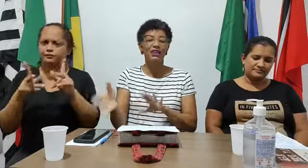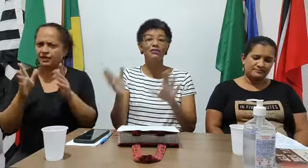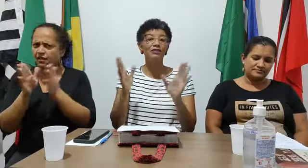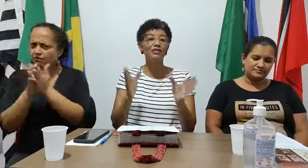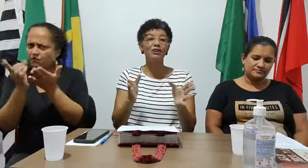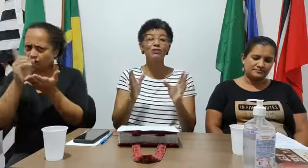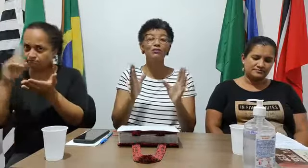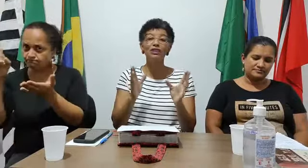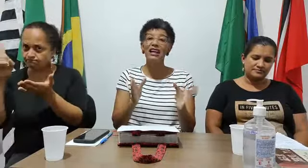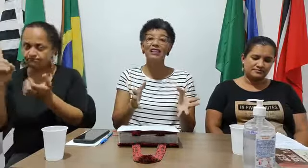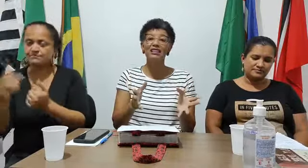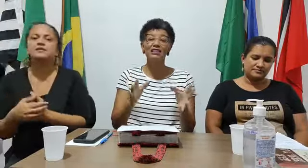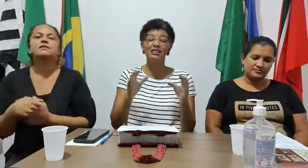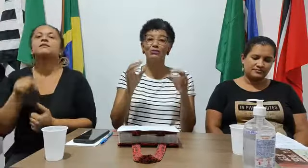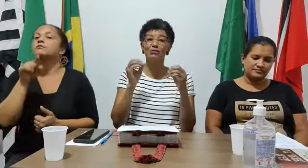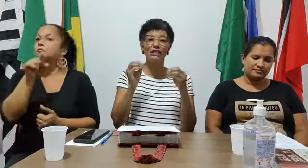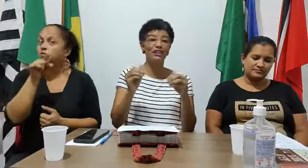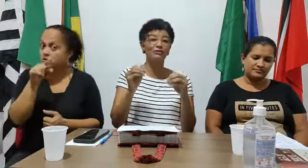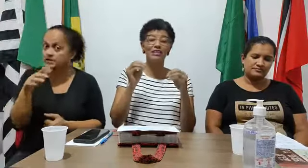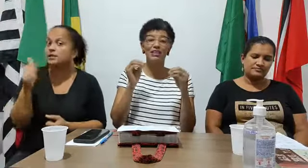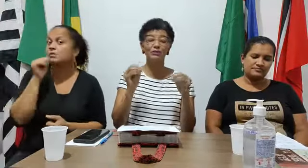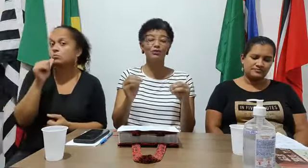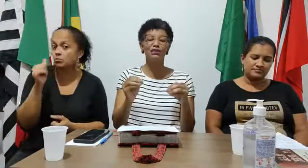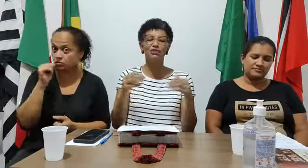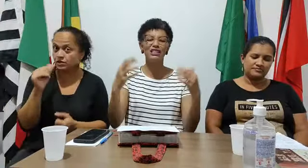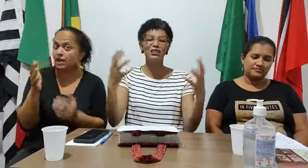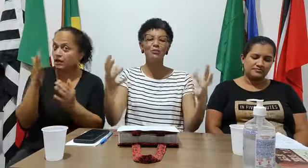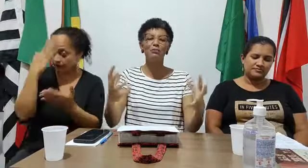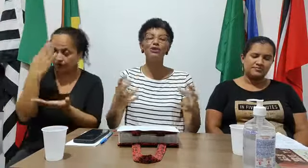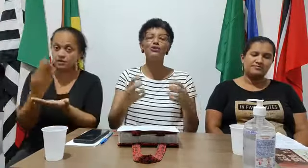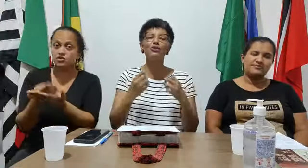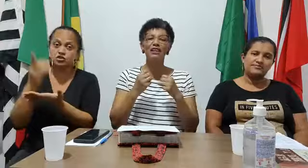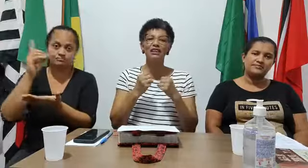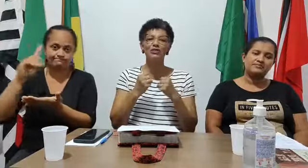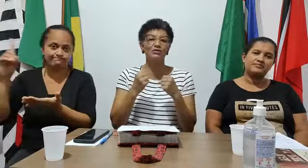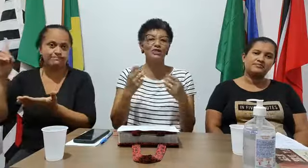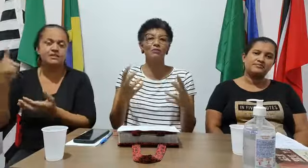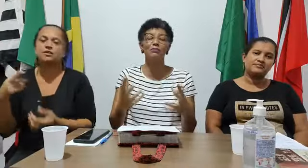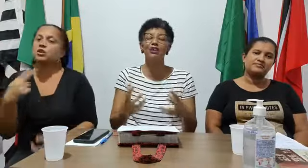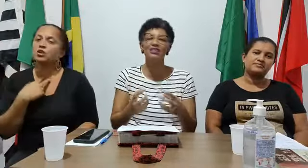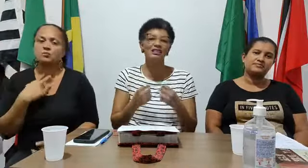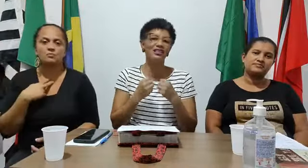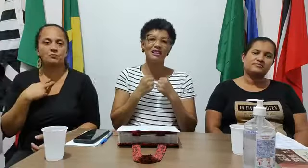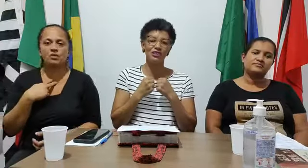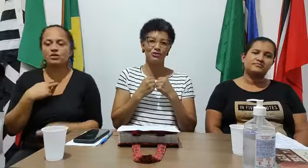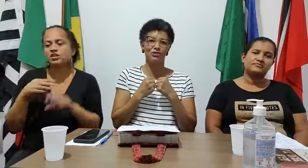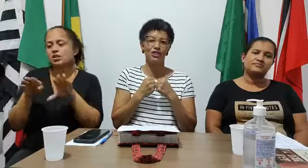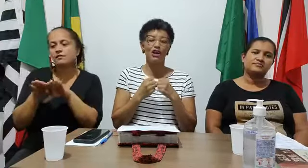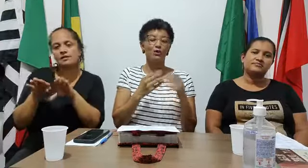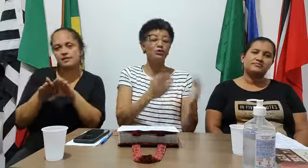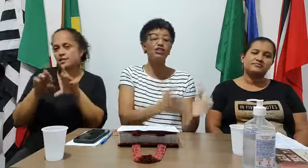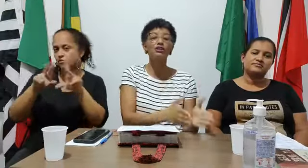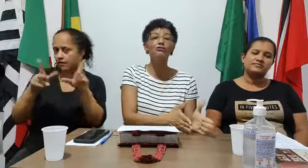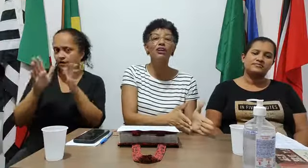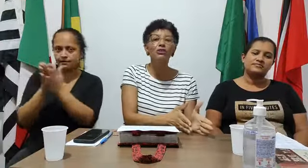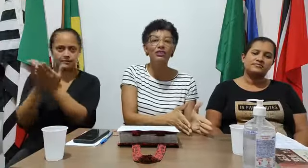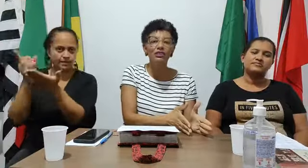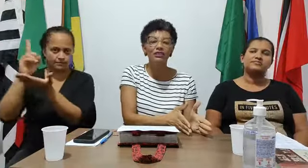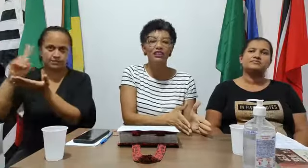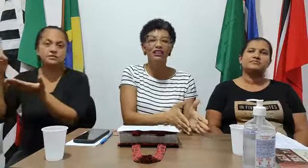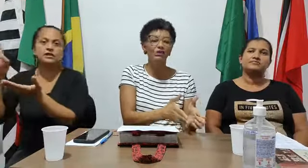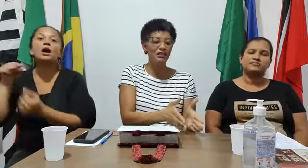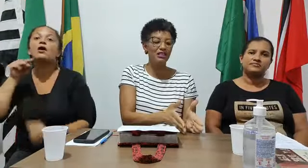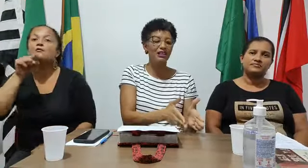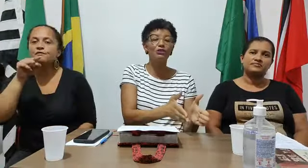palavra. E você, como mulher cristã, uma mulher que foi criada por Deus, você não pode acolher isso, você não pode aceitar isso. O seu